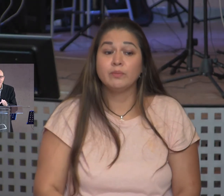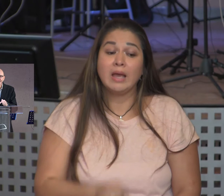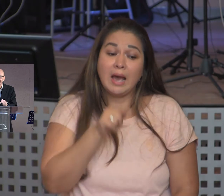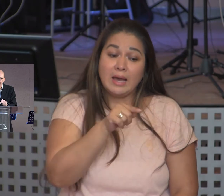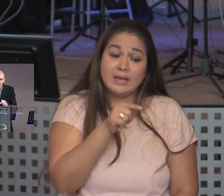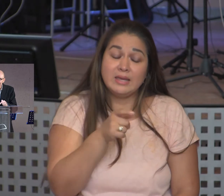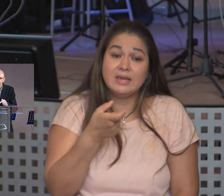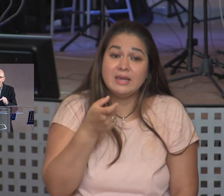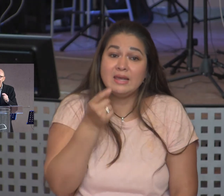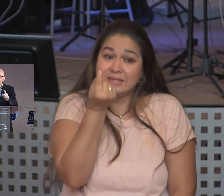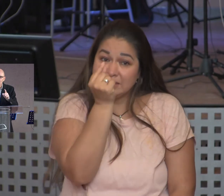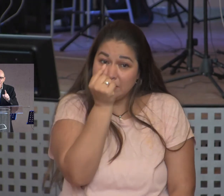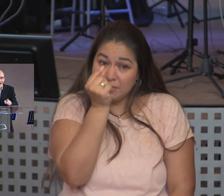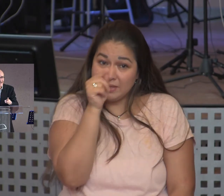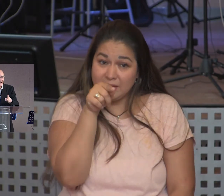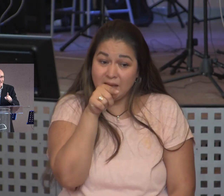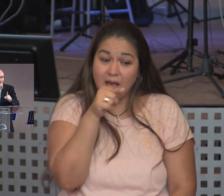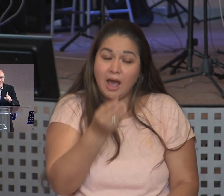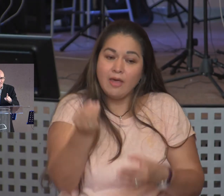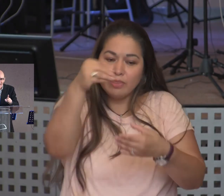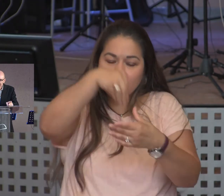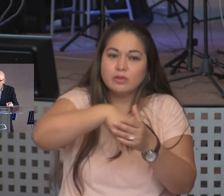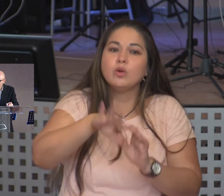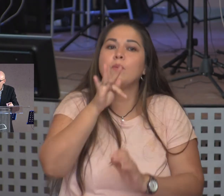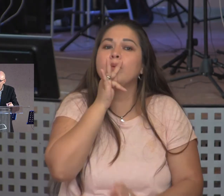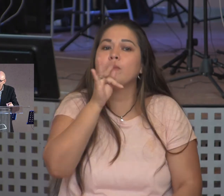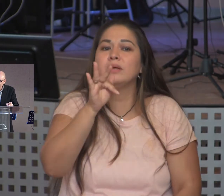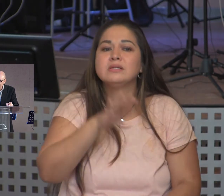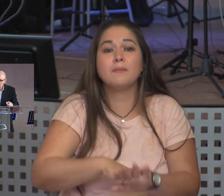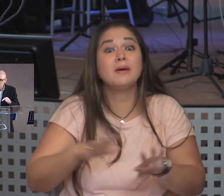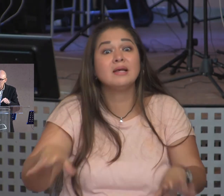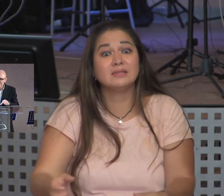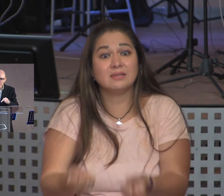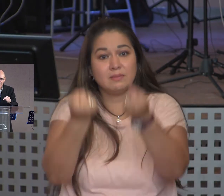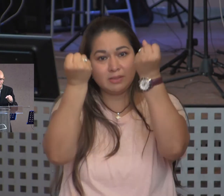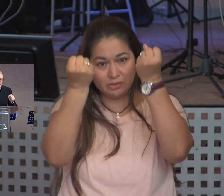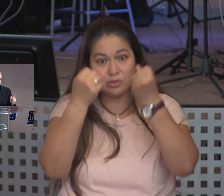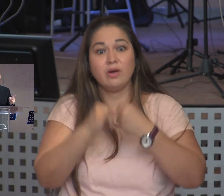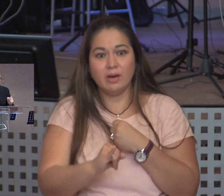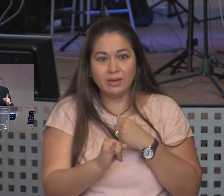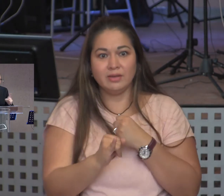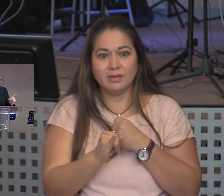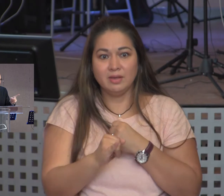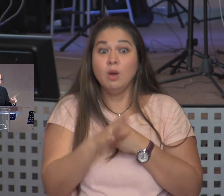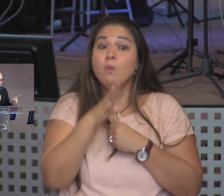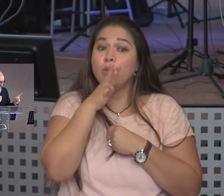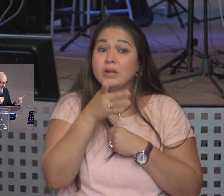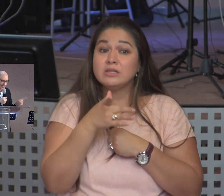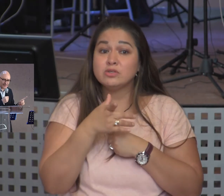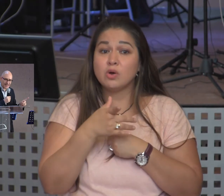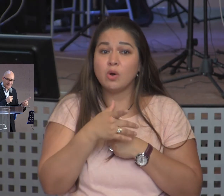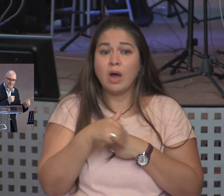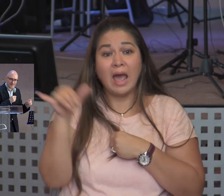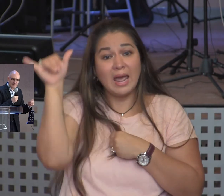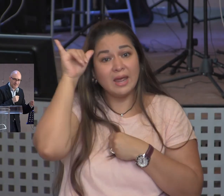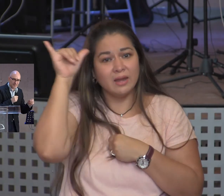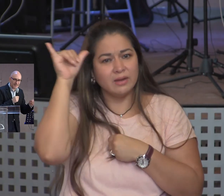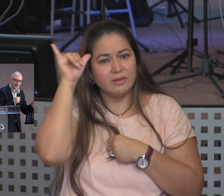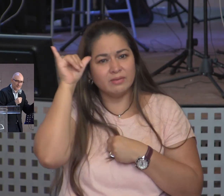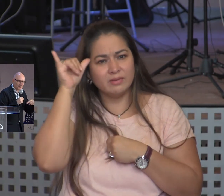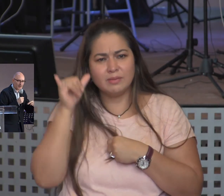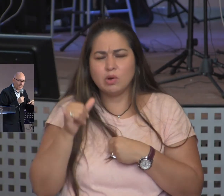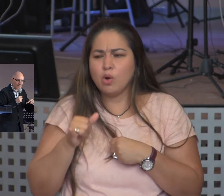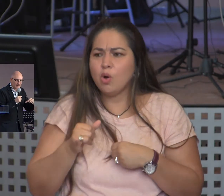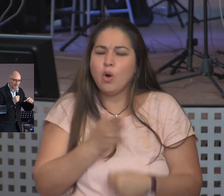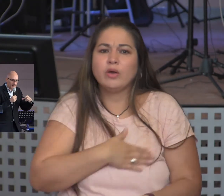mucho interés en robar la palabra. Nosotros pensamos que a veces la palabra simplemente